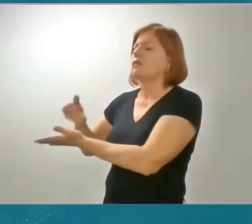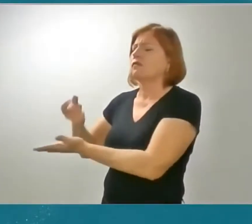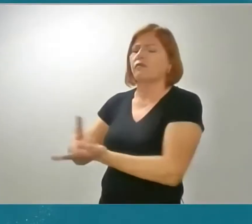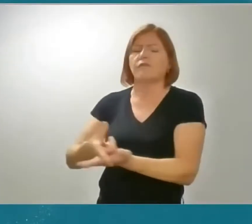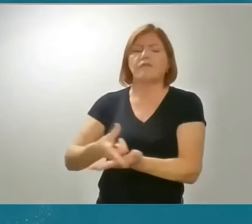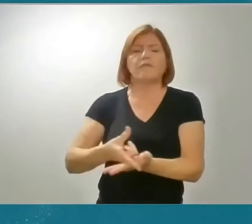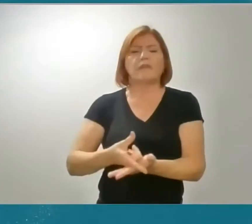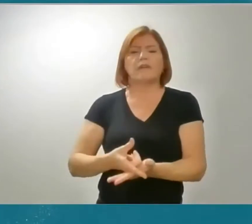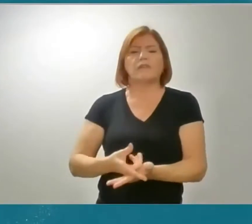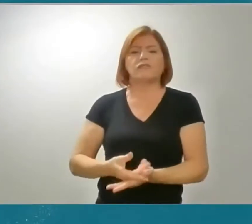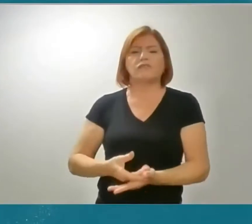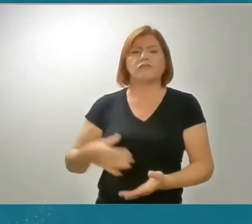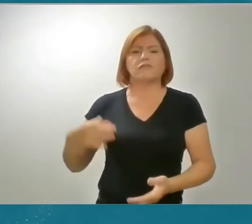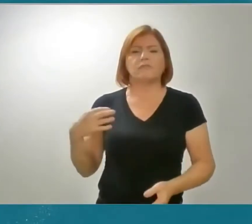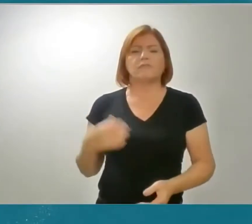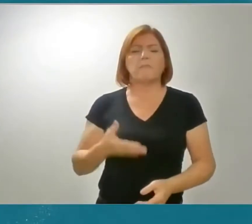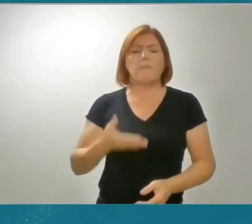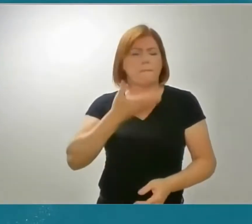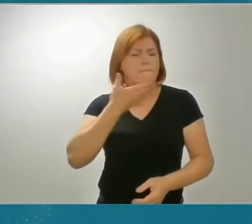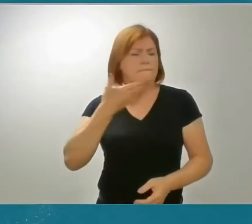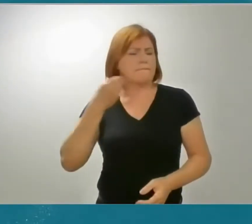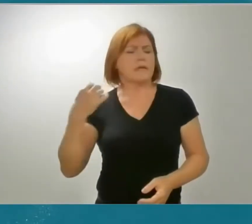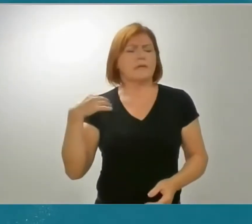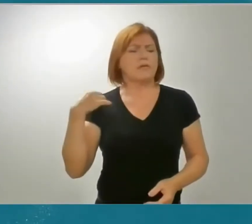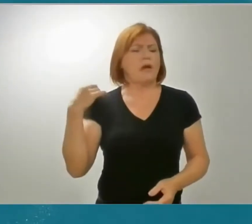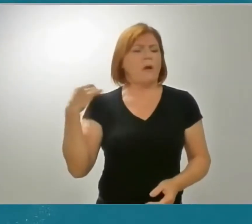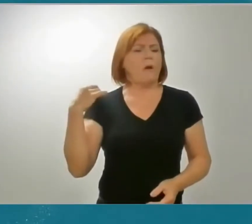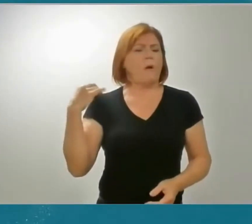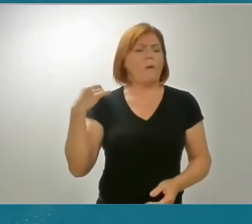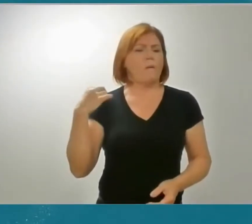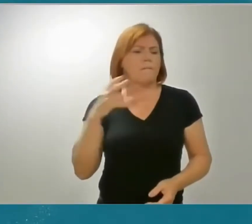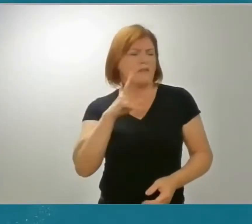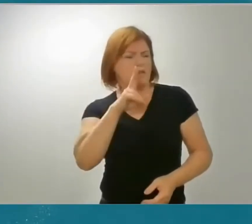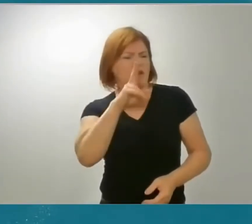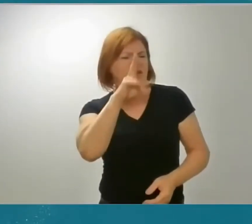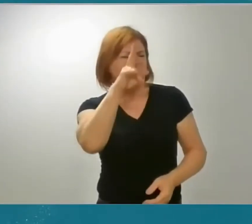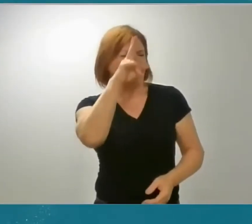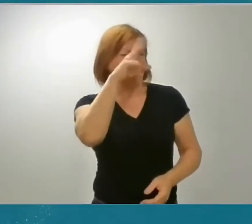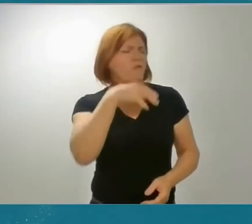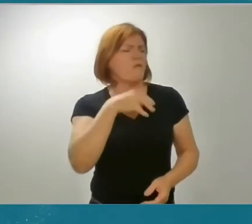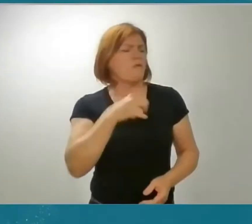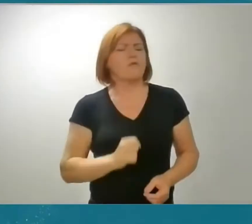Jesus. Esse é o nosso Senhor Jesus. João 5, acho que é 22. Vamos ver.